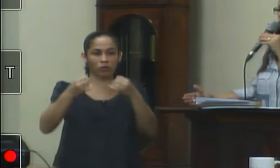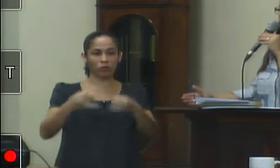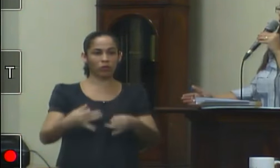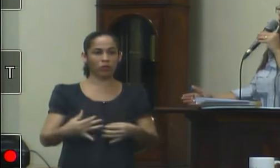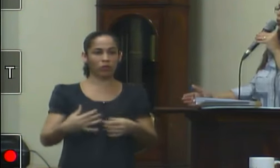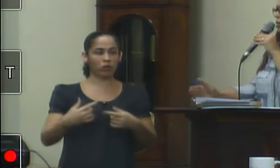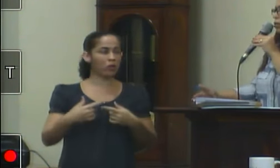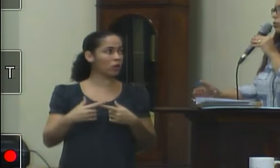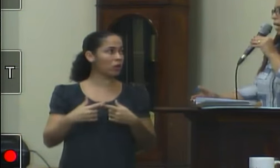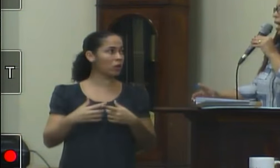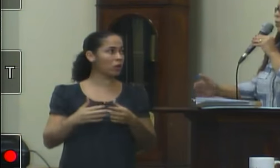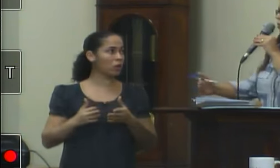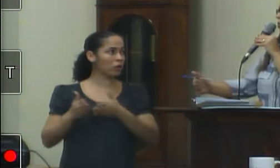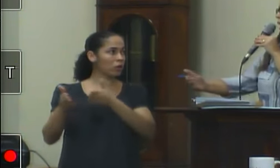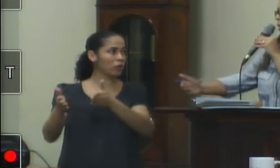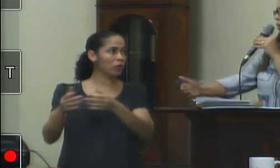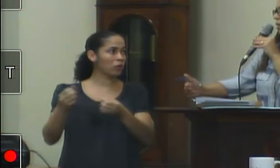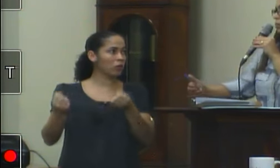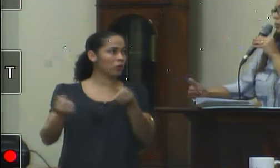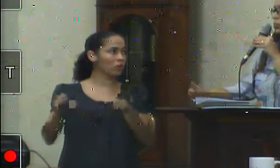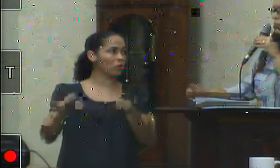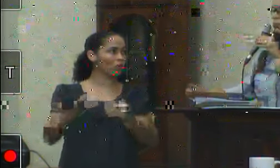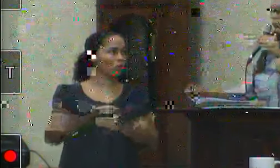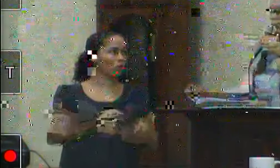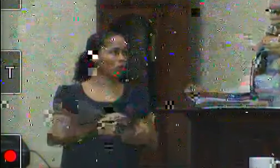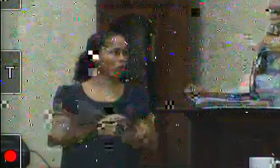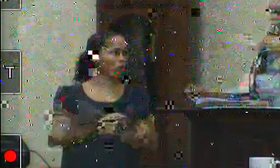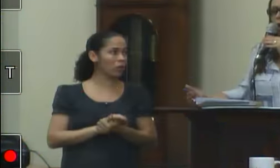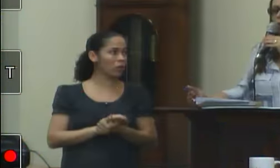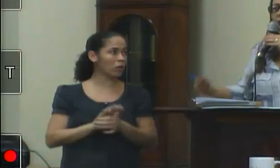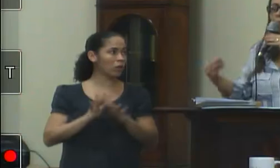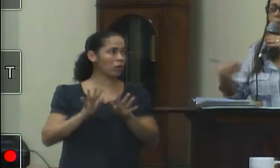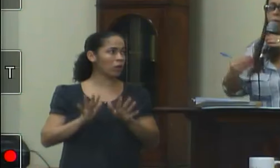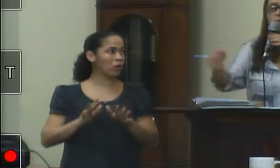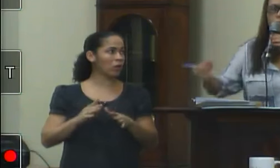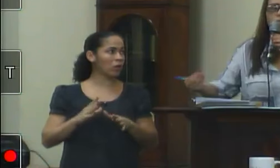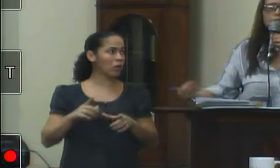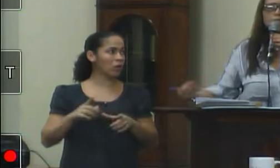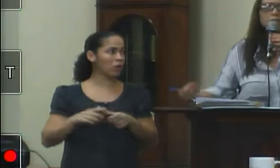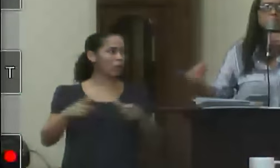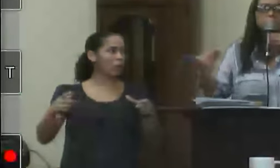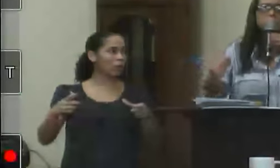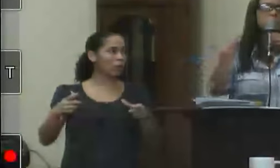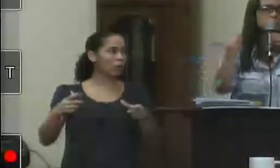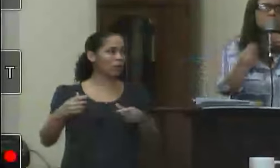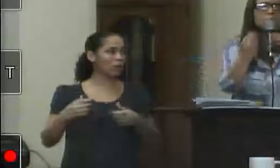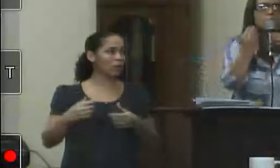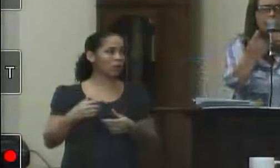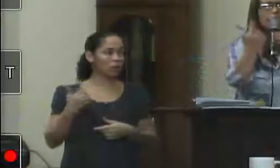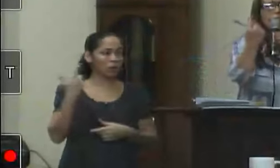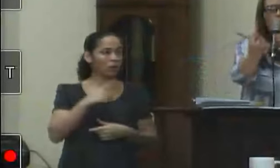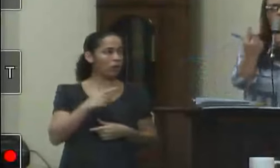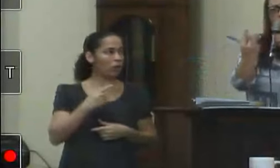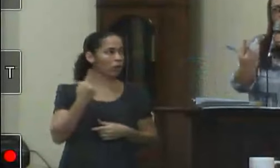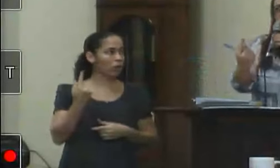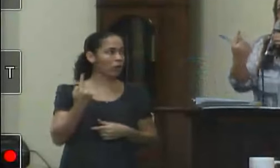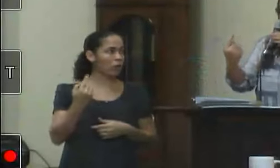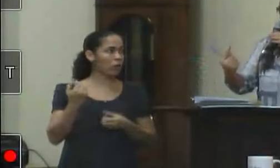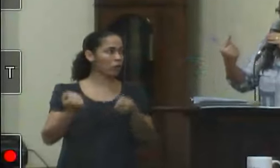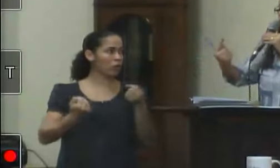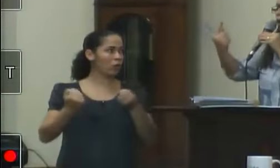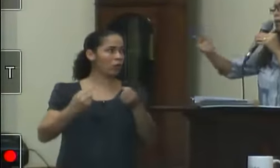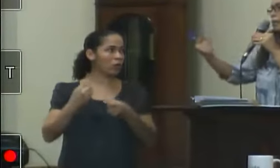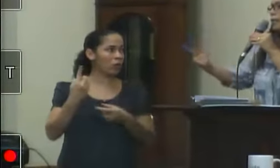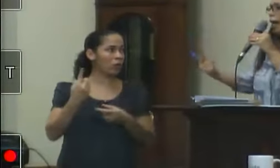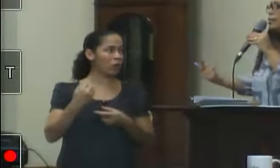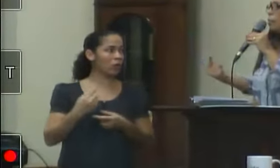e direcionarmos um carro para aquela pessoa. Mas, de qualquer forma, a maioria dos pacientes, nós não conseguimos ter um carro para